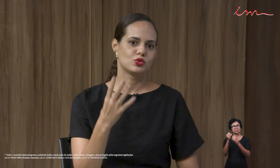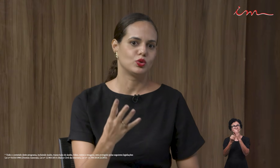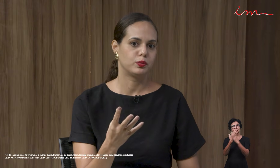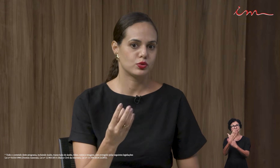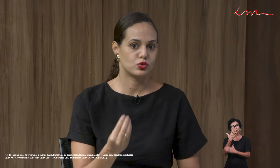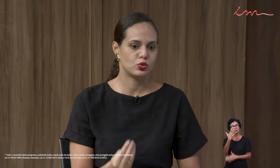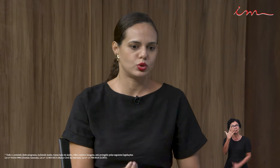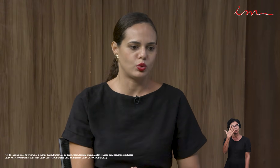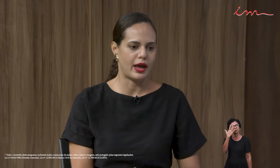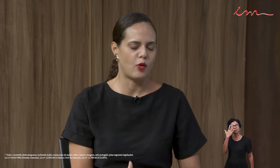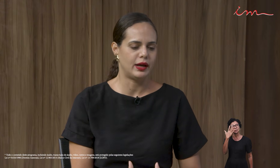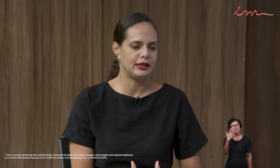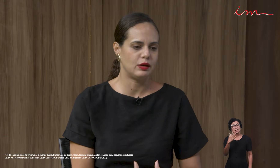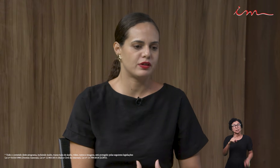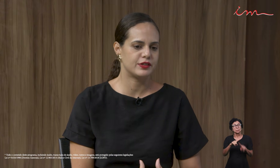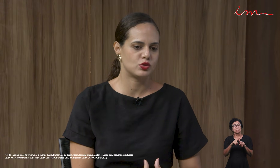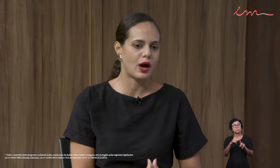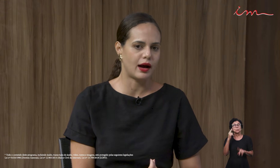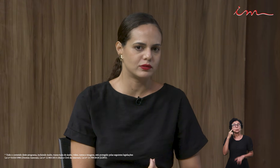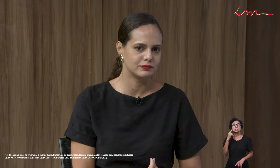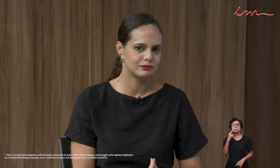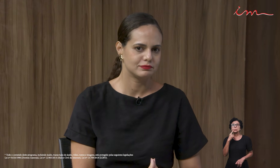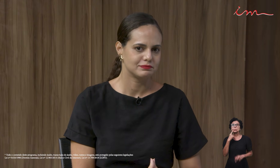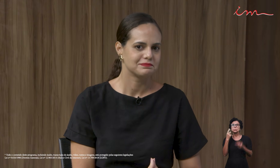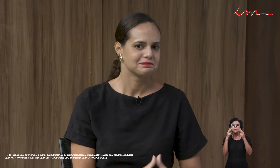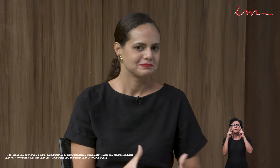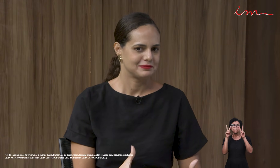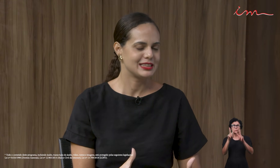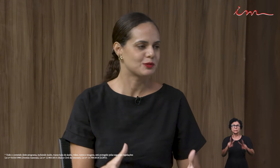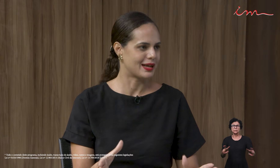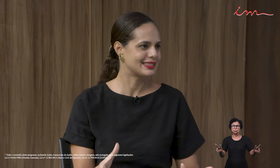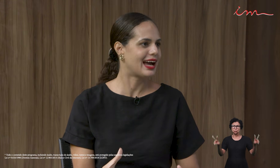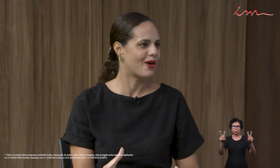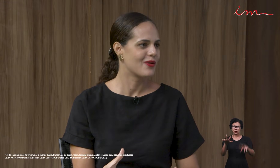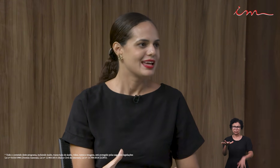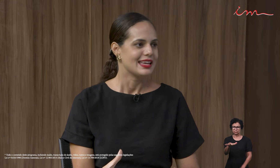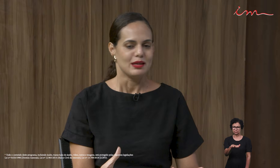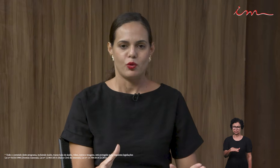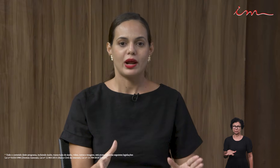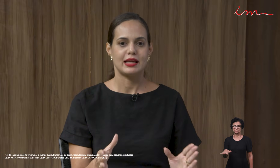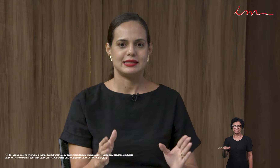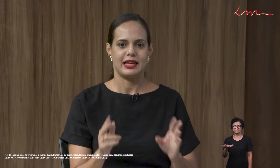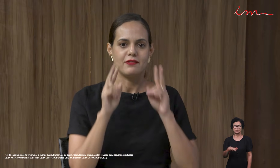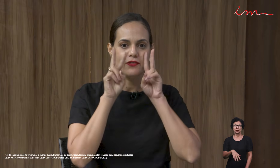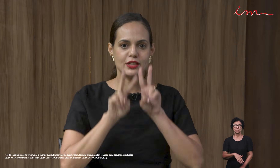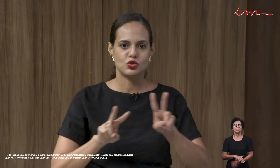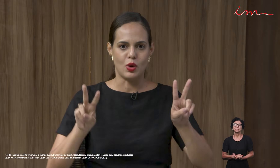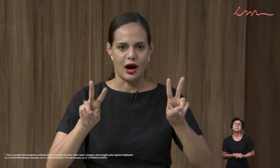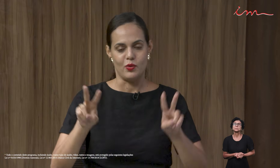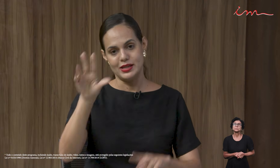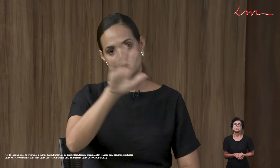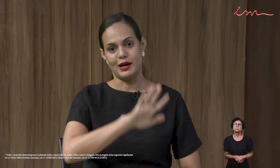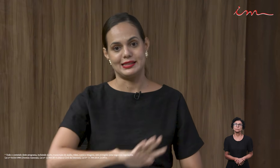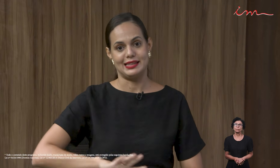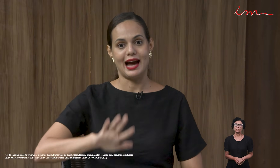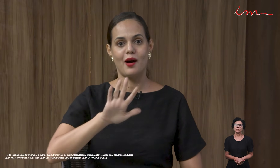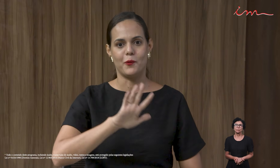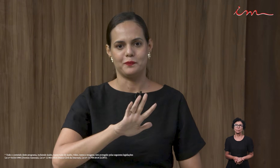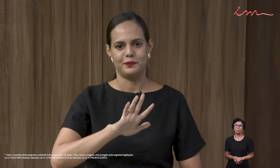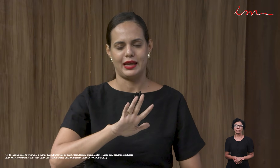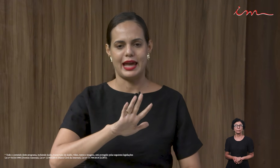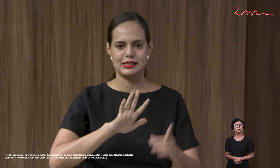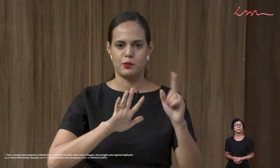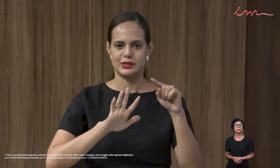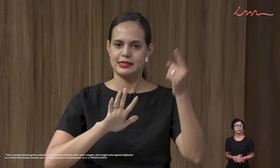para o surdo é uma língua visual e espacial. Por ela ser visual e